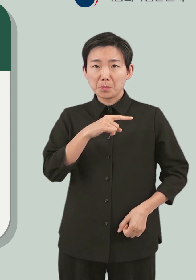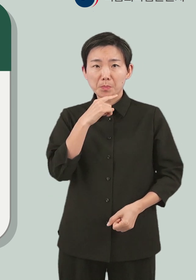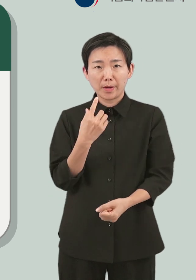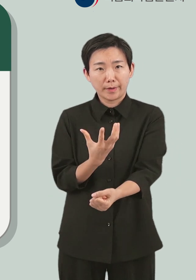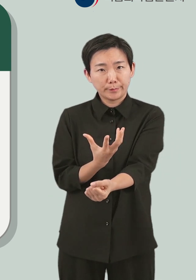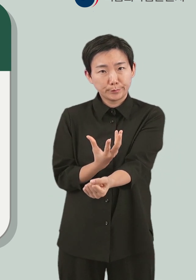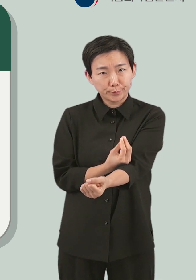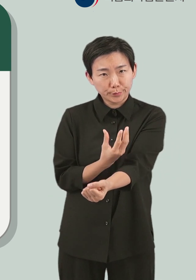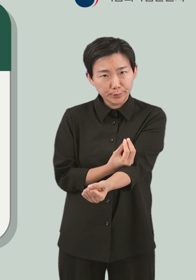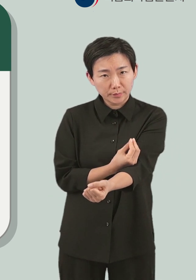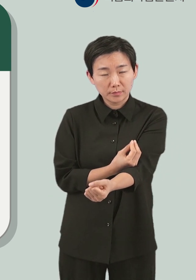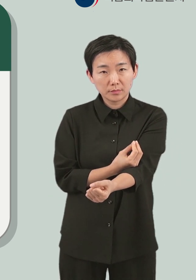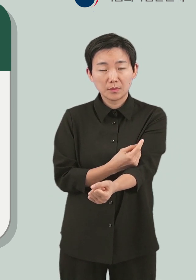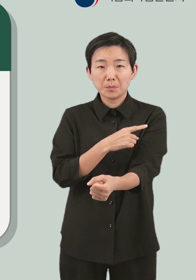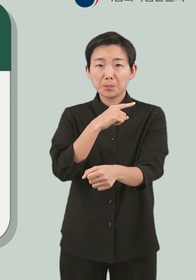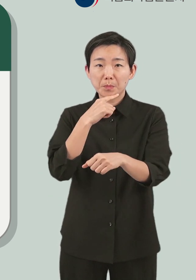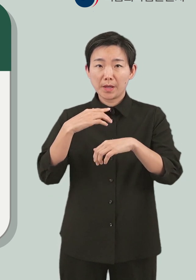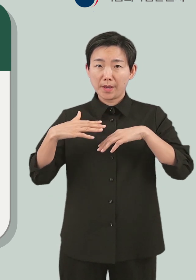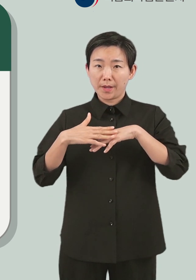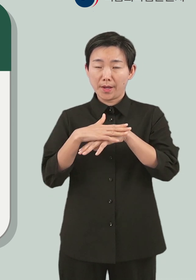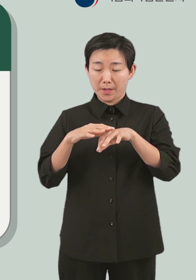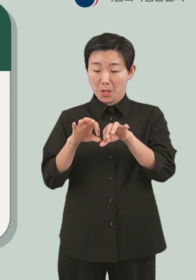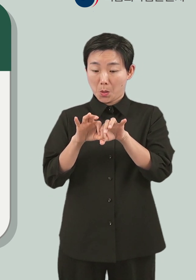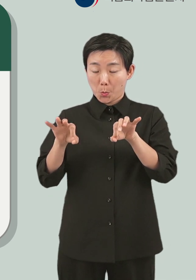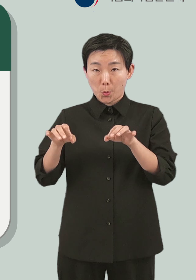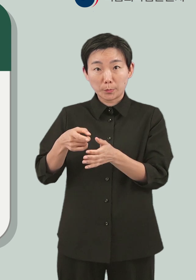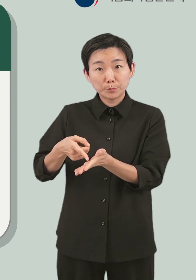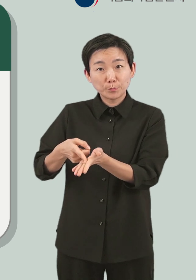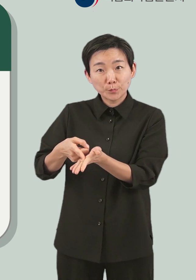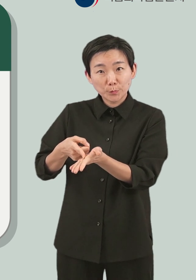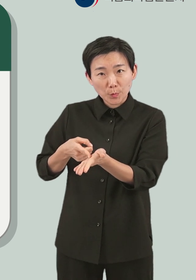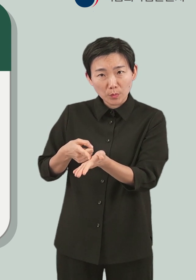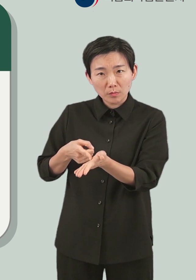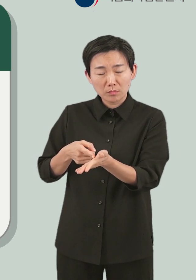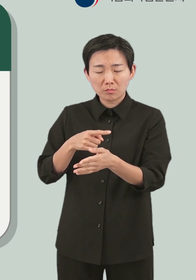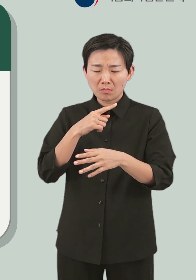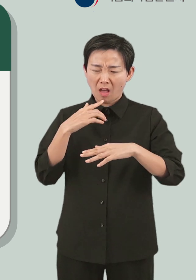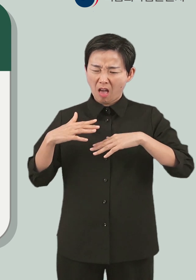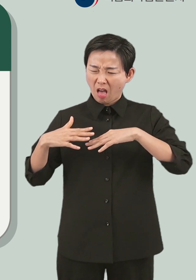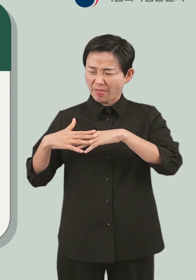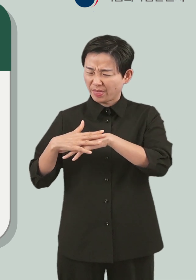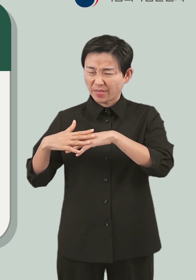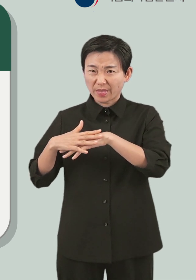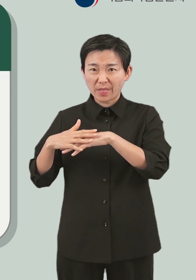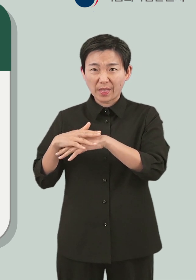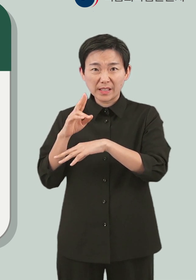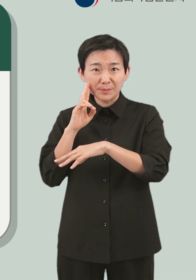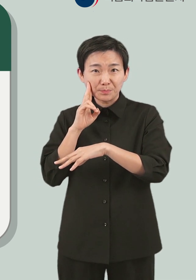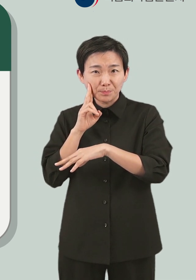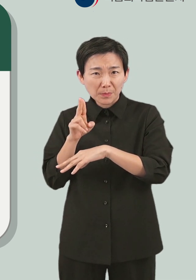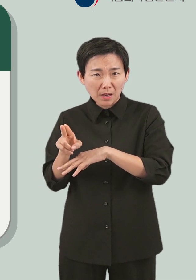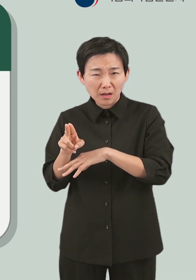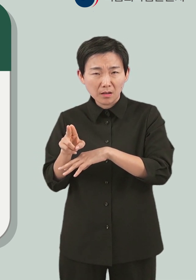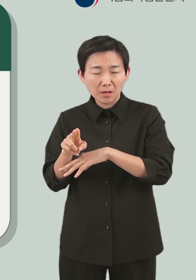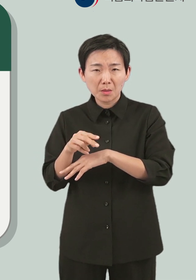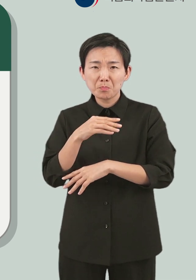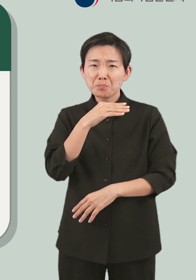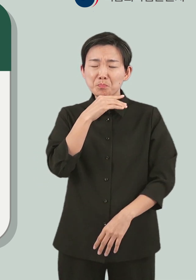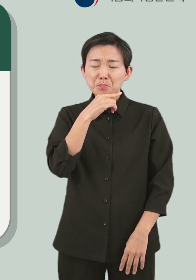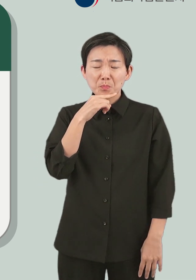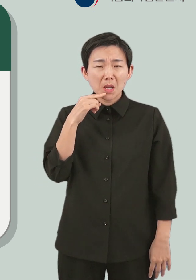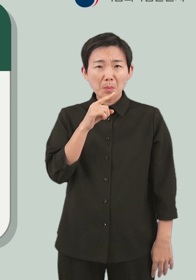치료 중 또는 동정맥류가 있을 경우, 중증의 혈행 장애나 혈액 질환이 있을 경우 의사의 지도하에